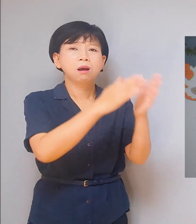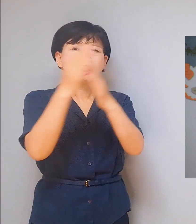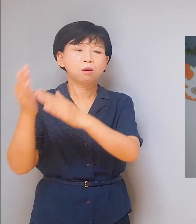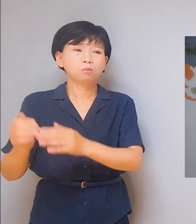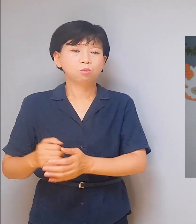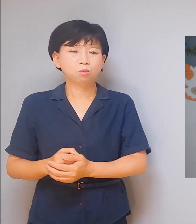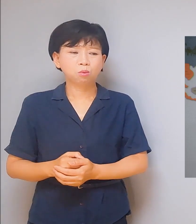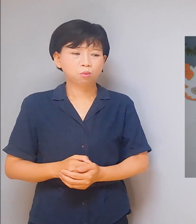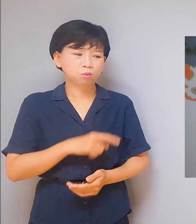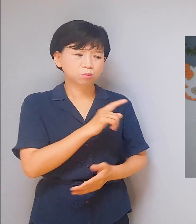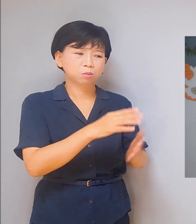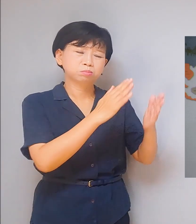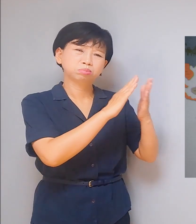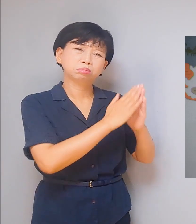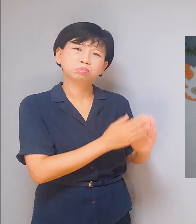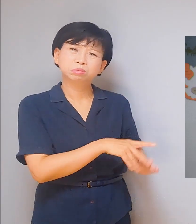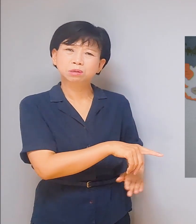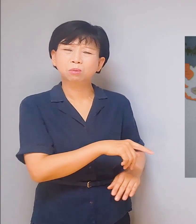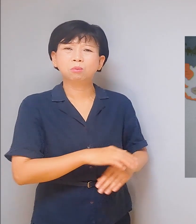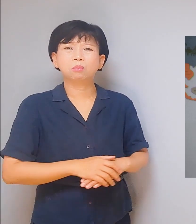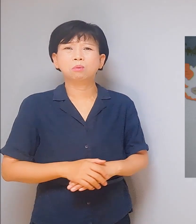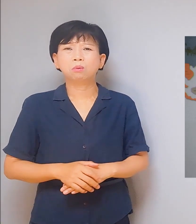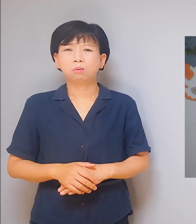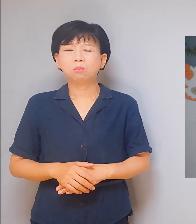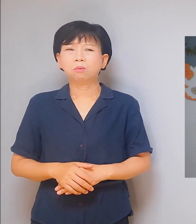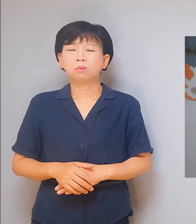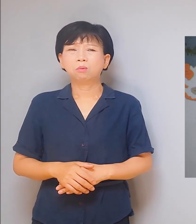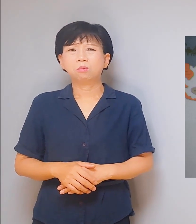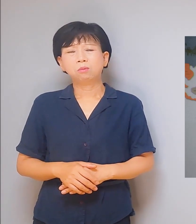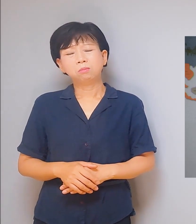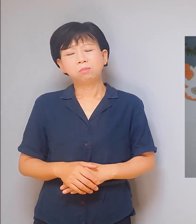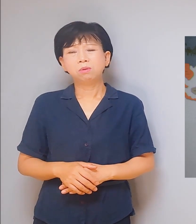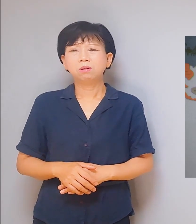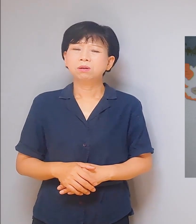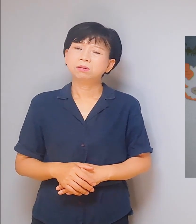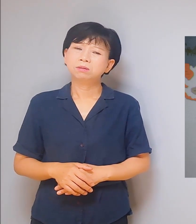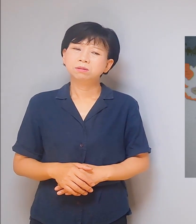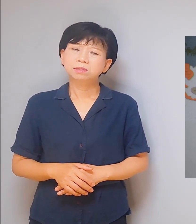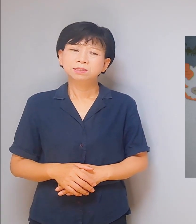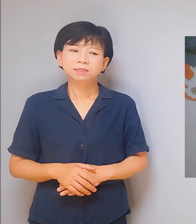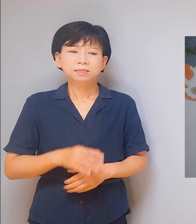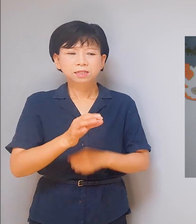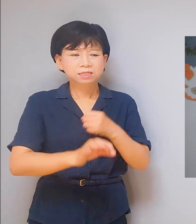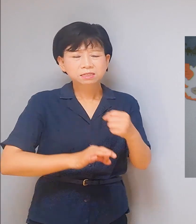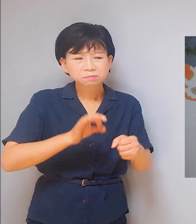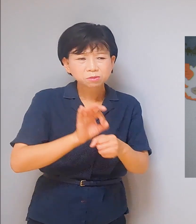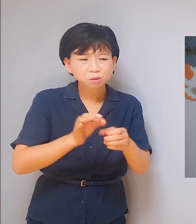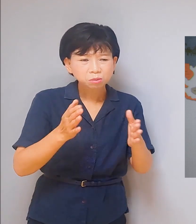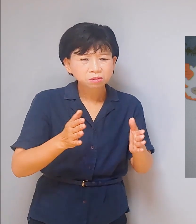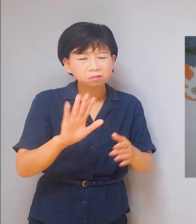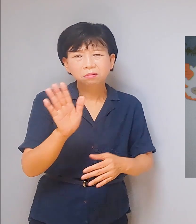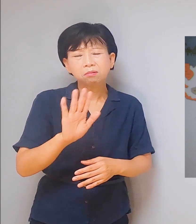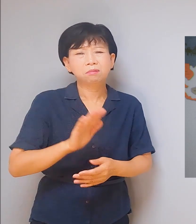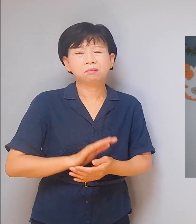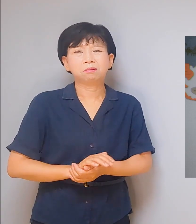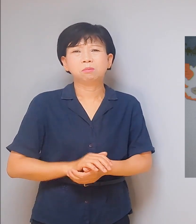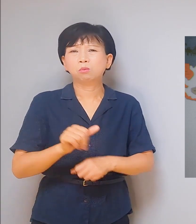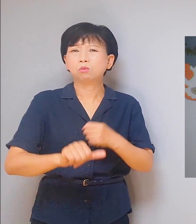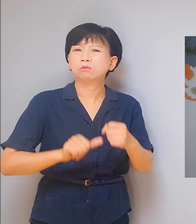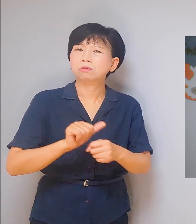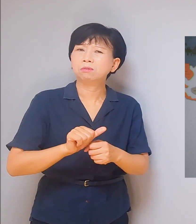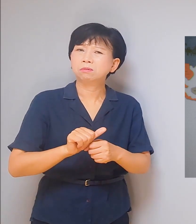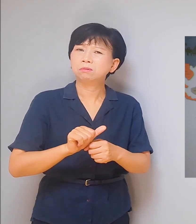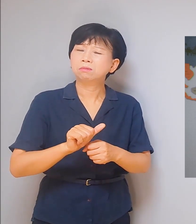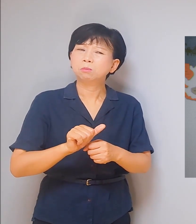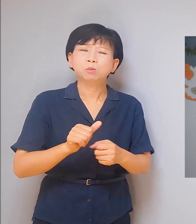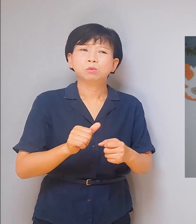좀 이상해지고 막 이런 일들이 별로 그렇게 10년까지 걸리지는 않는 것 같아요.